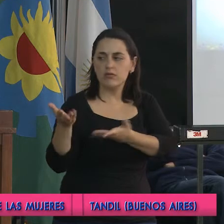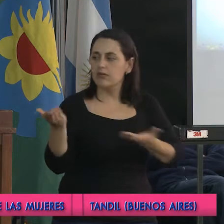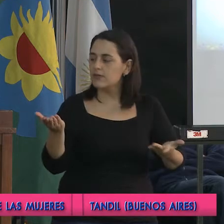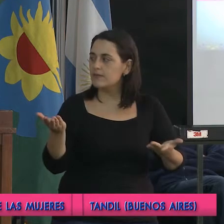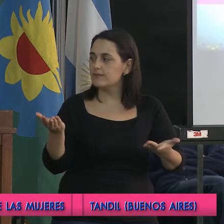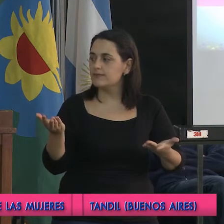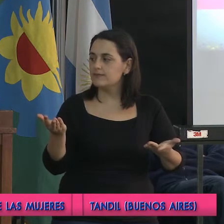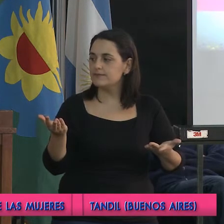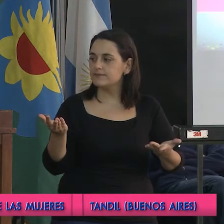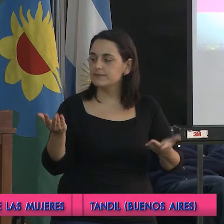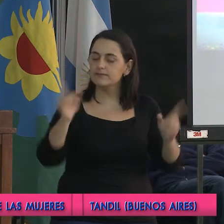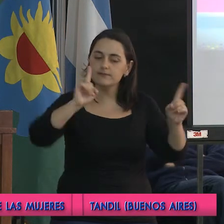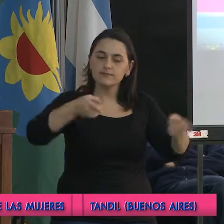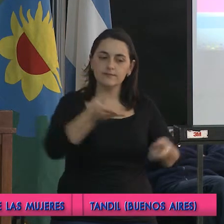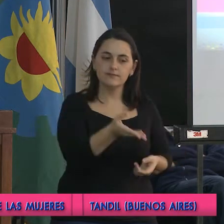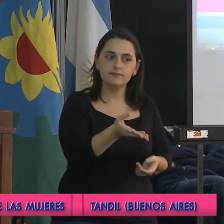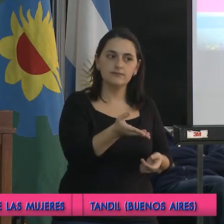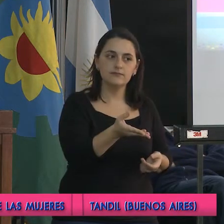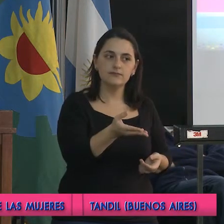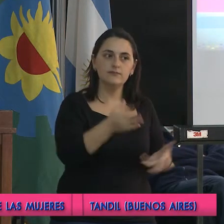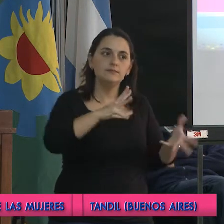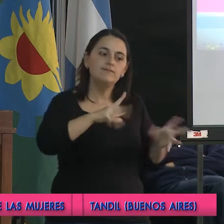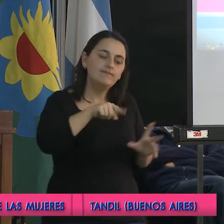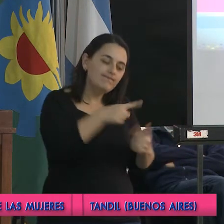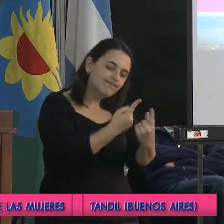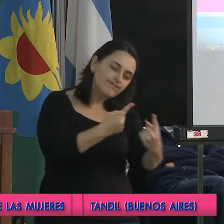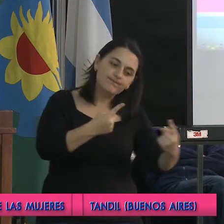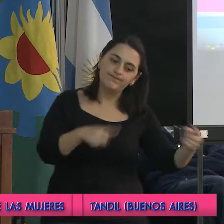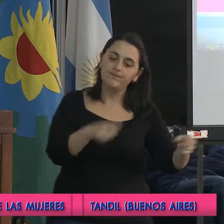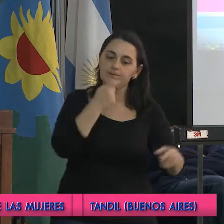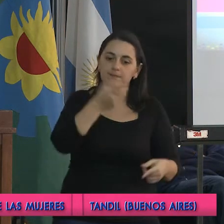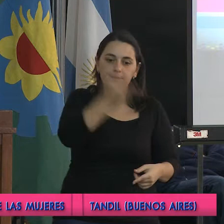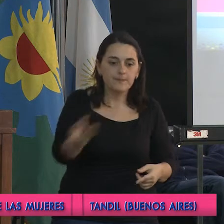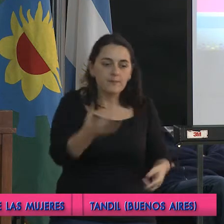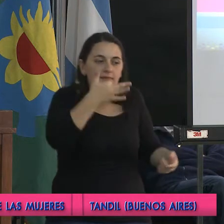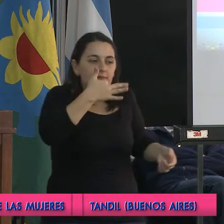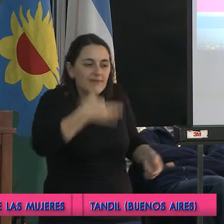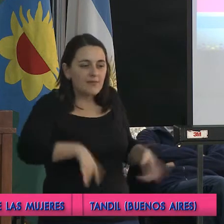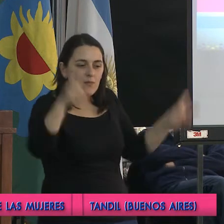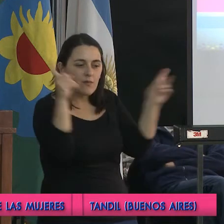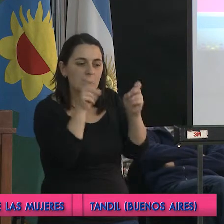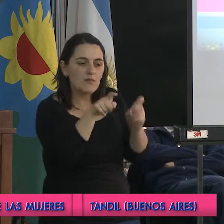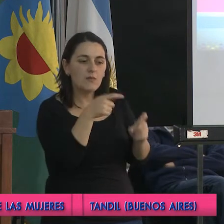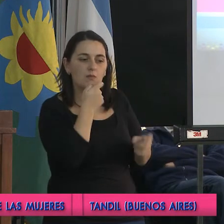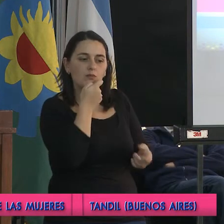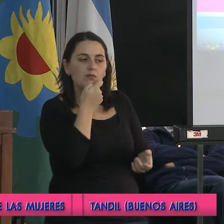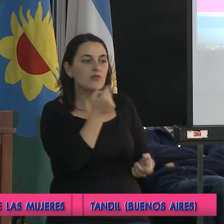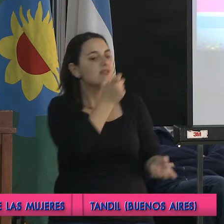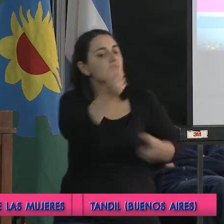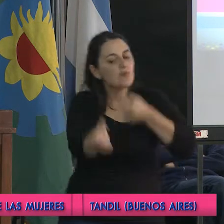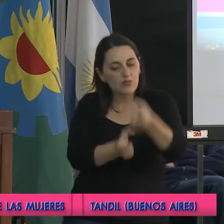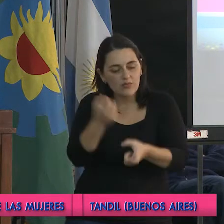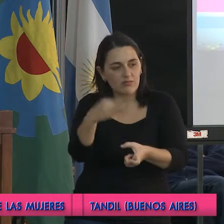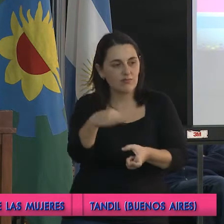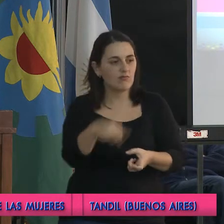y también está el poder opuesto, ese poder de entender los problemas, de acercar respuestas y